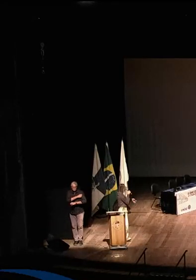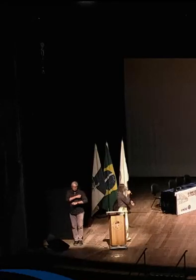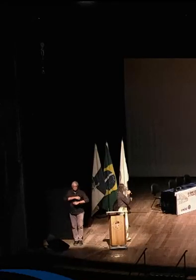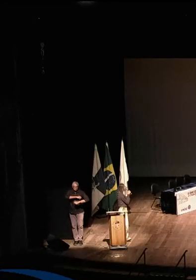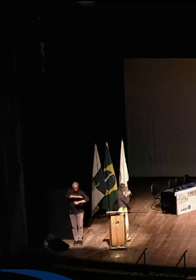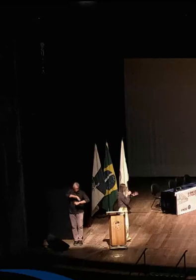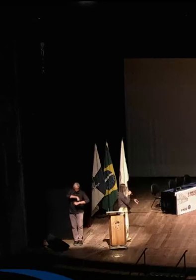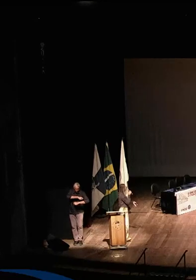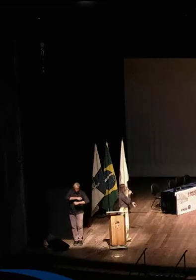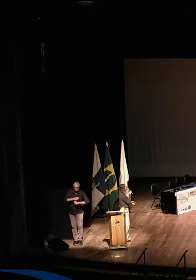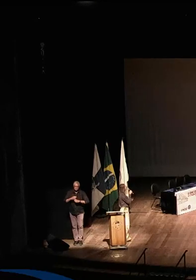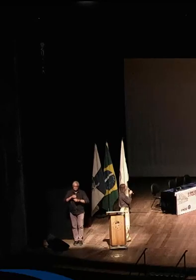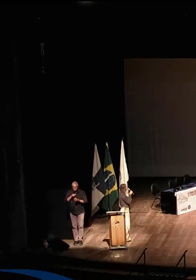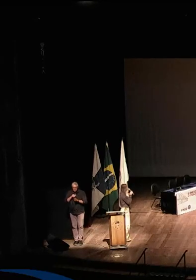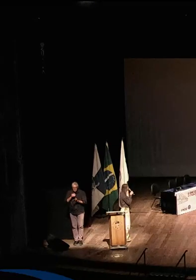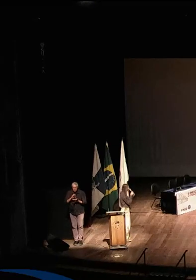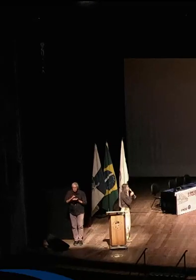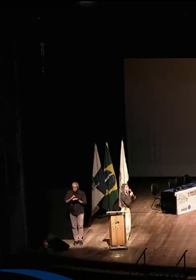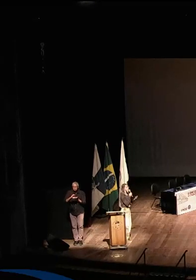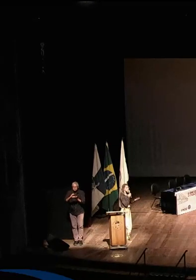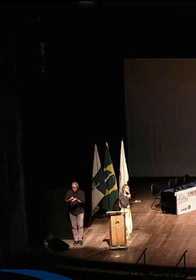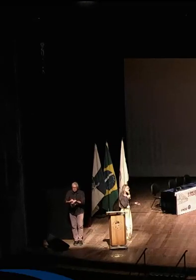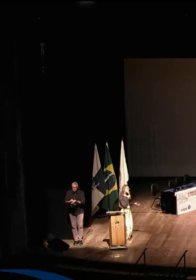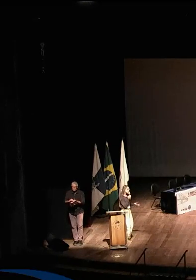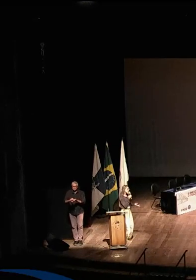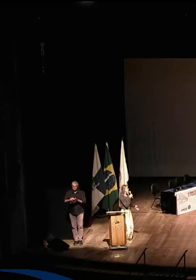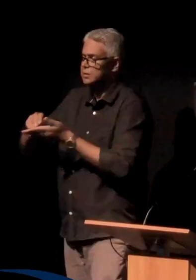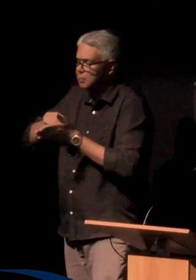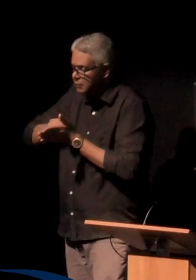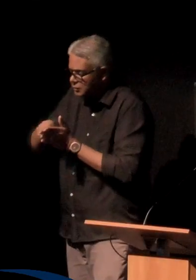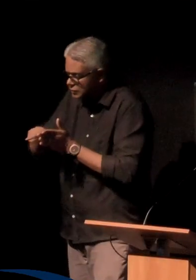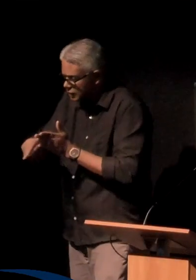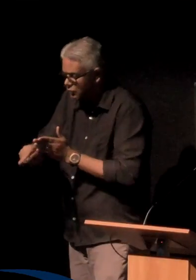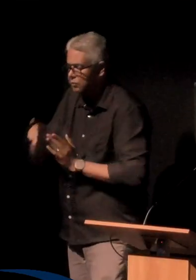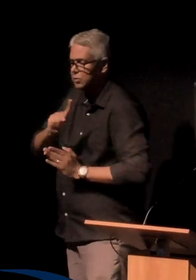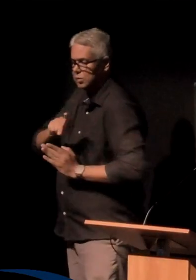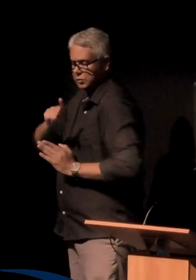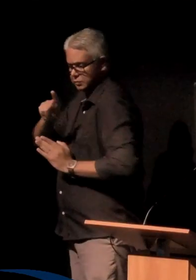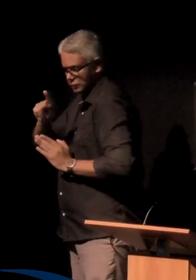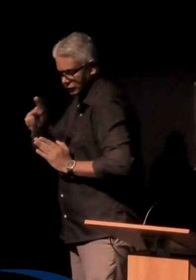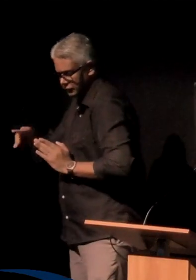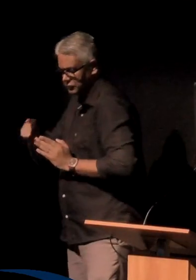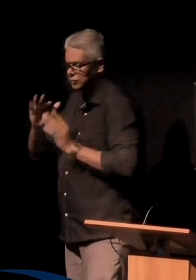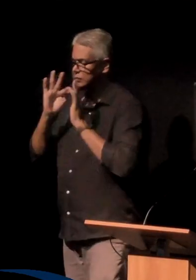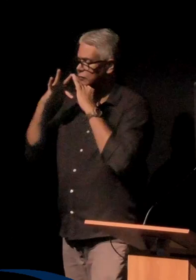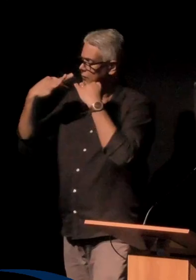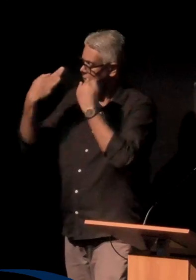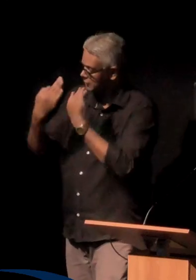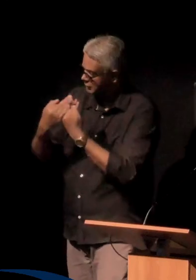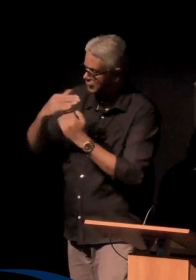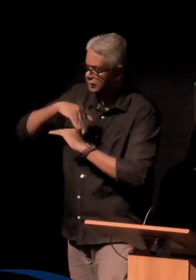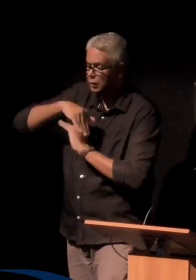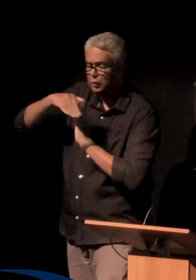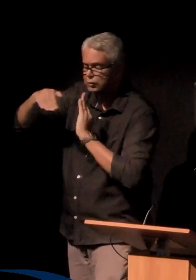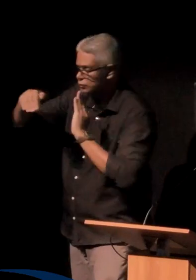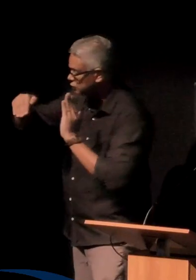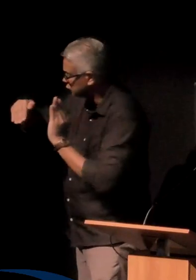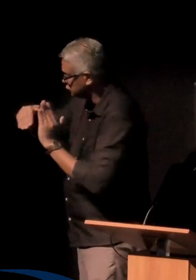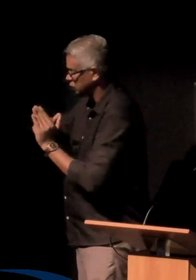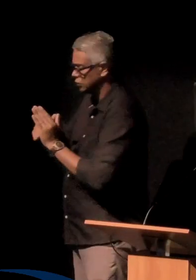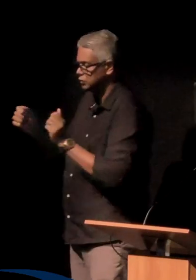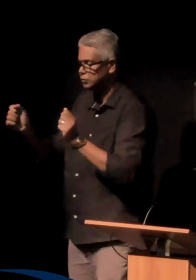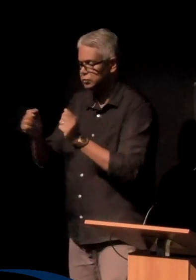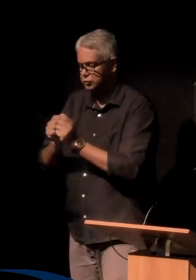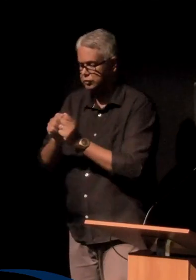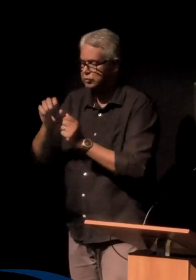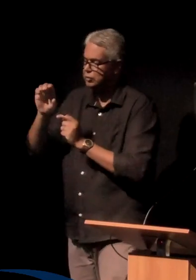conselheiros os nutricionistas agricultor familiar os pesquisadores né também né a gente esquece né O secane veio para nos lembrar